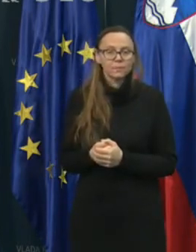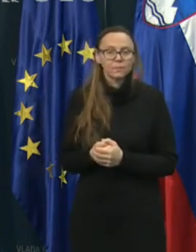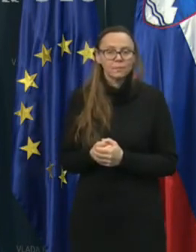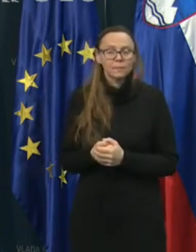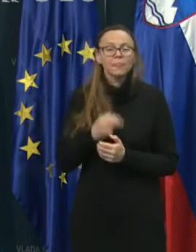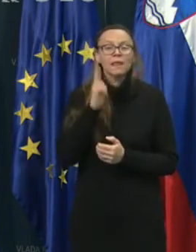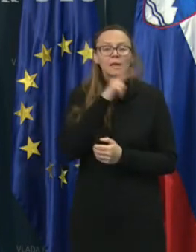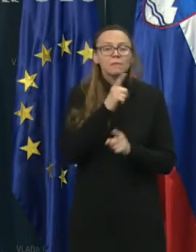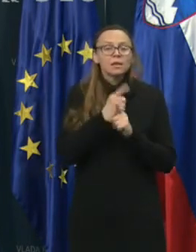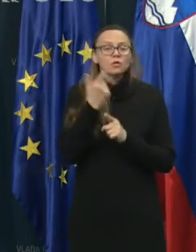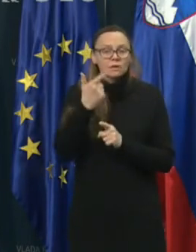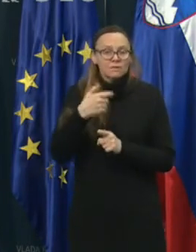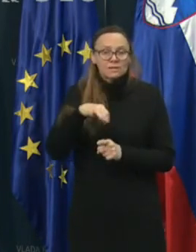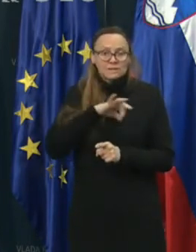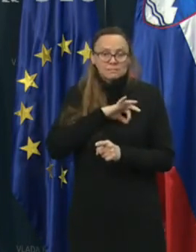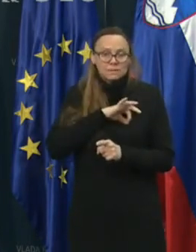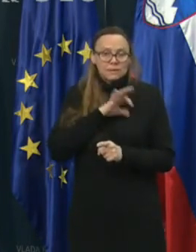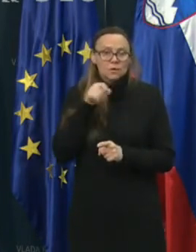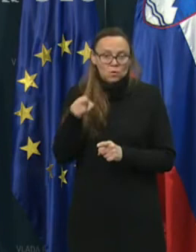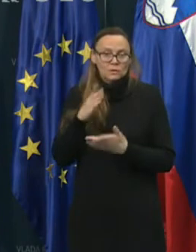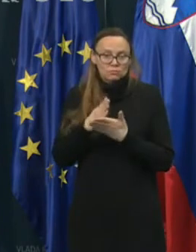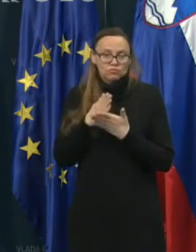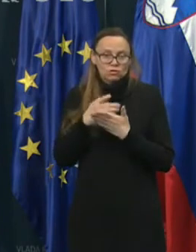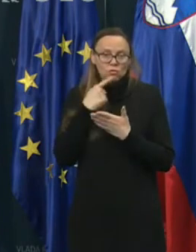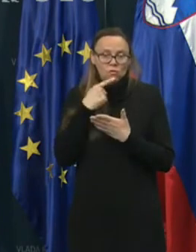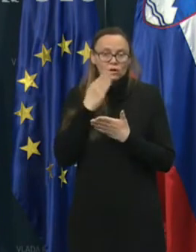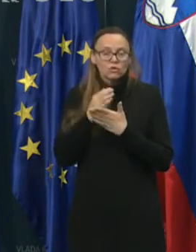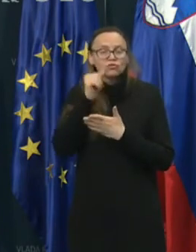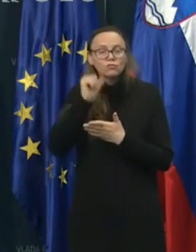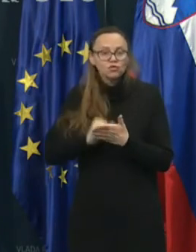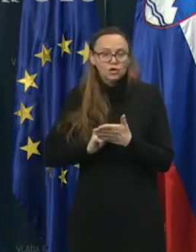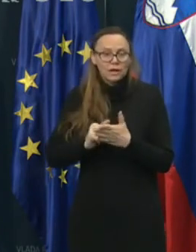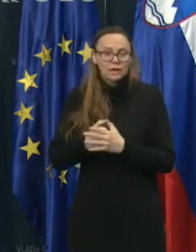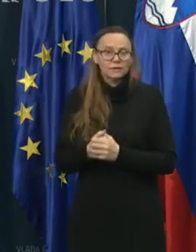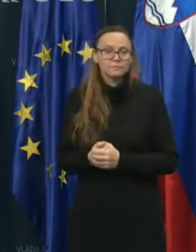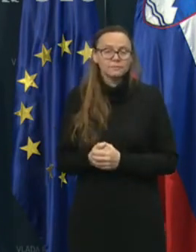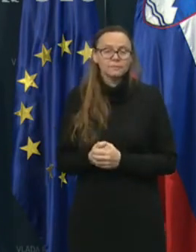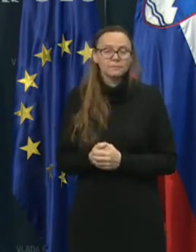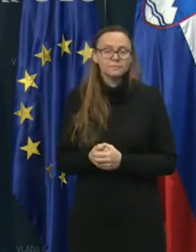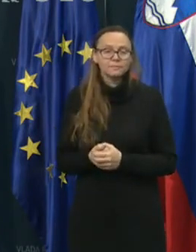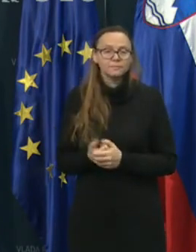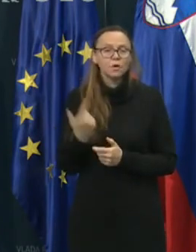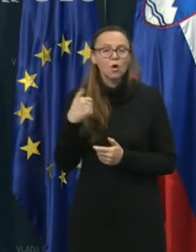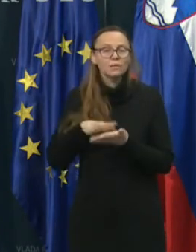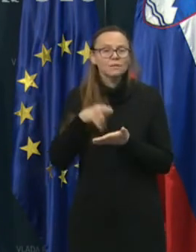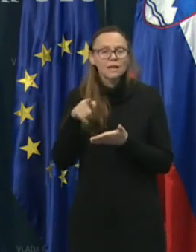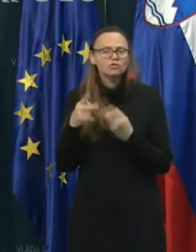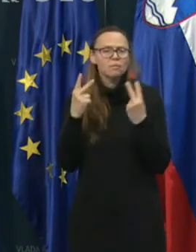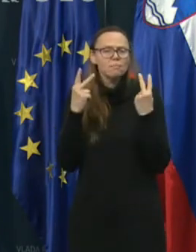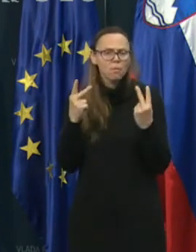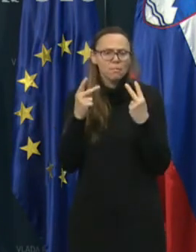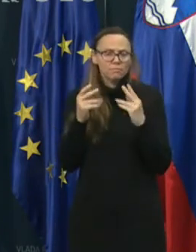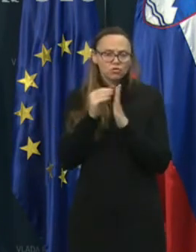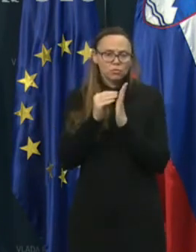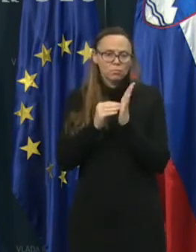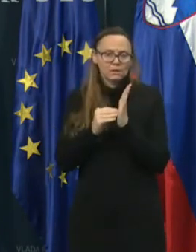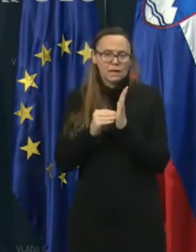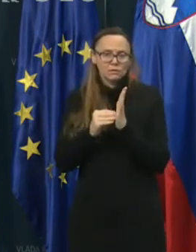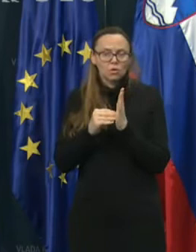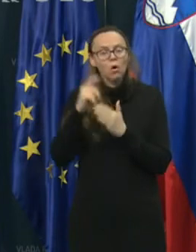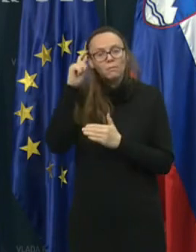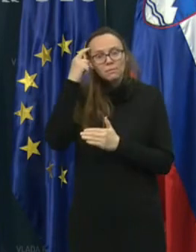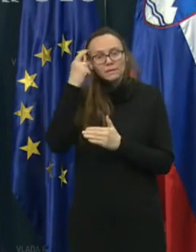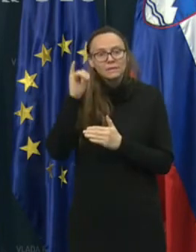Imeli smo tudi 2 smrti, o čemer smo govorili tudi že včeraj. Od takih pomembnejših podatkov pa se mi